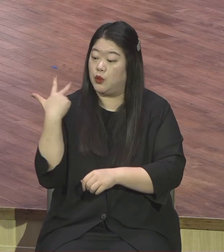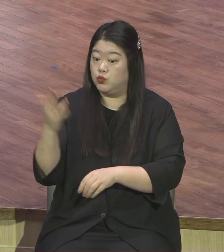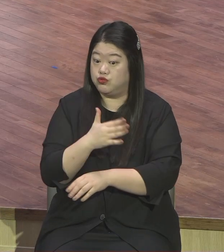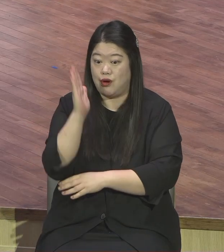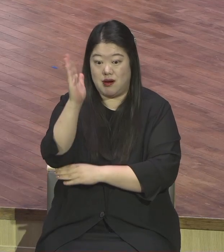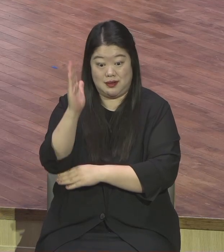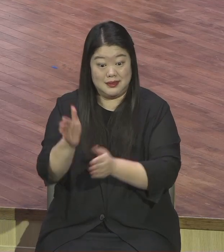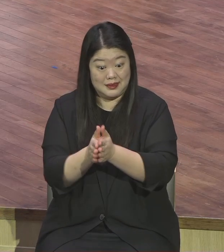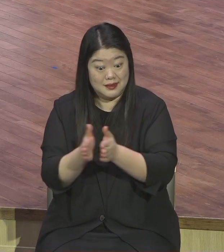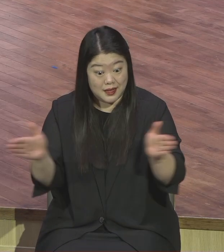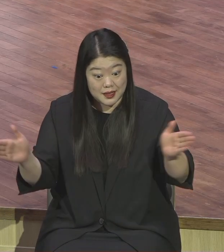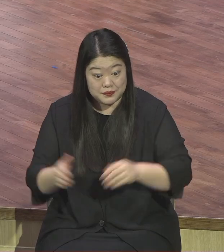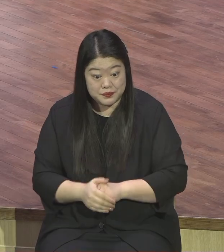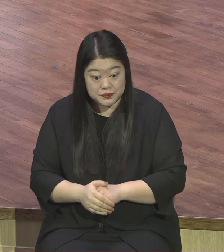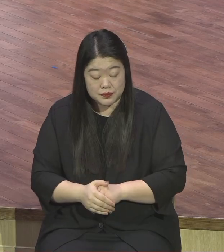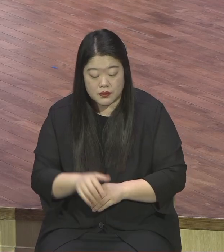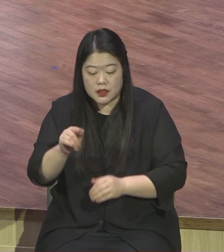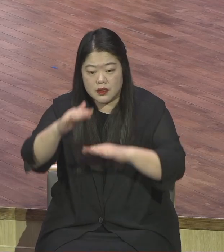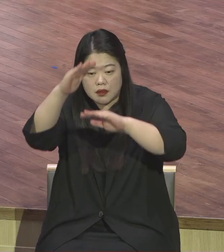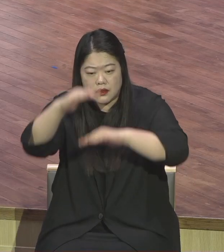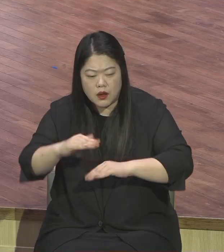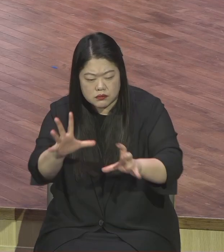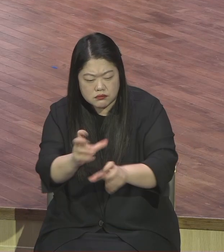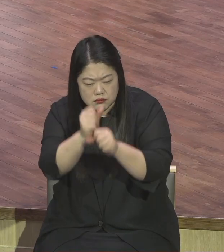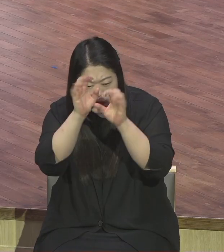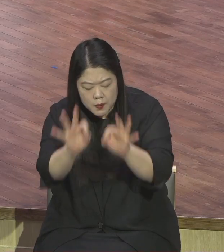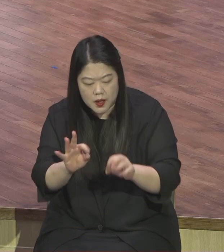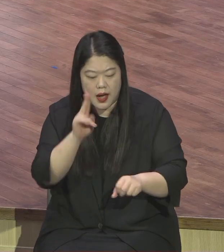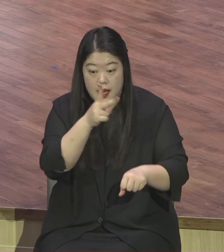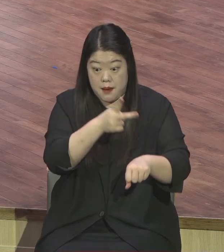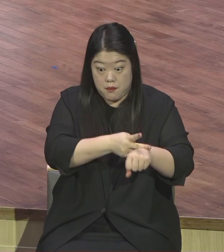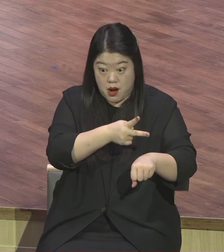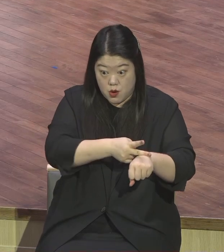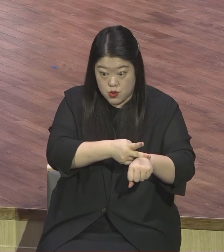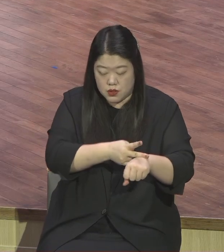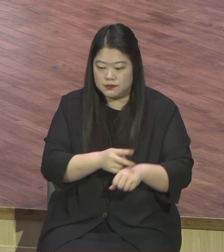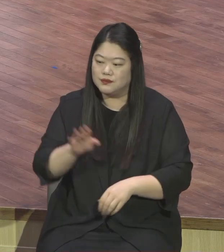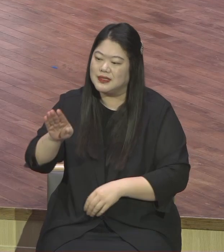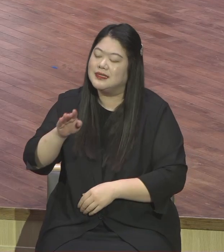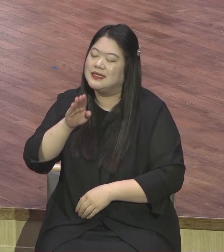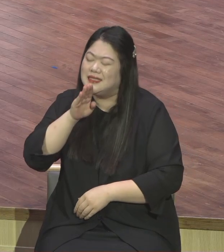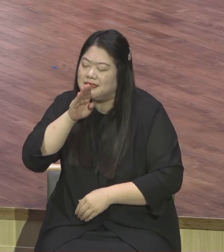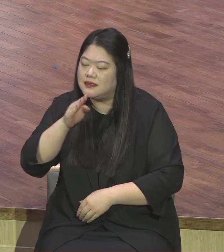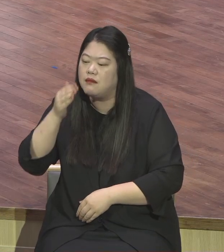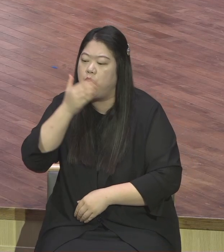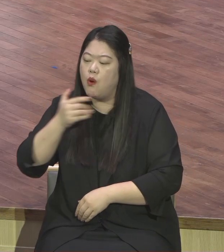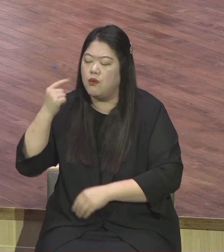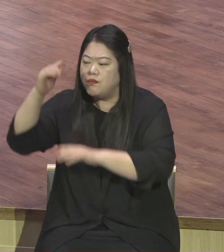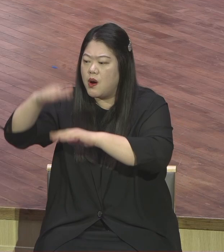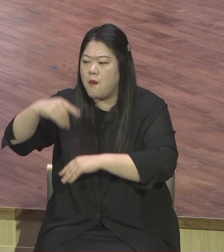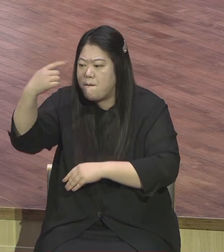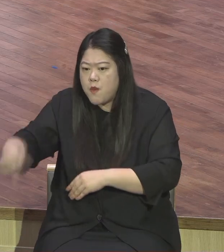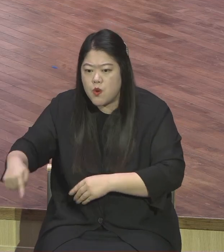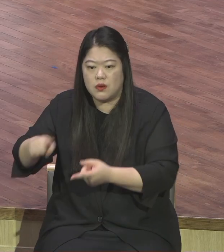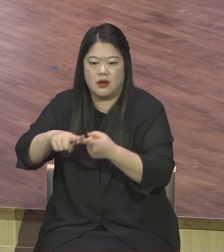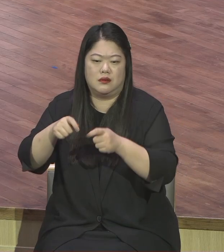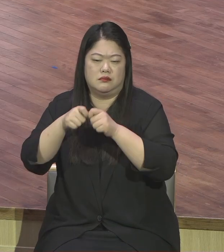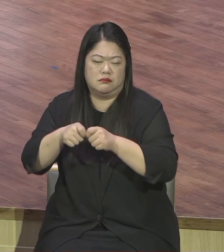그렇게 밝혀주고 있습니다. 지난주에 우리가 살펴본 대로 사도